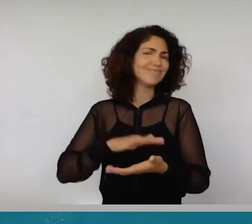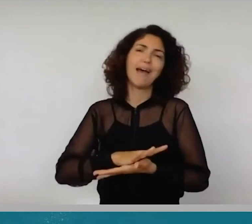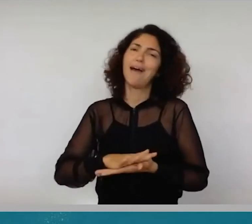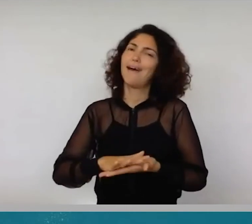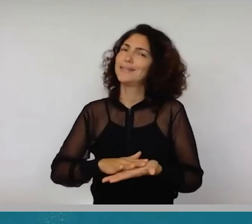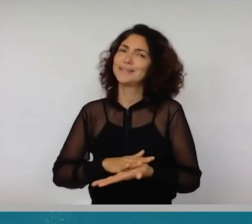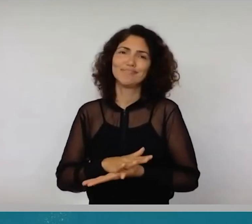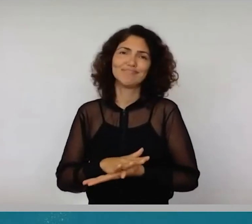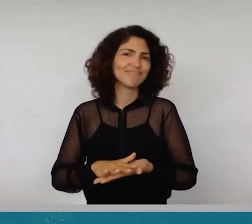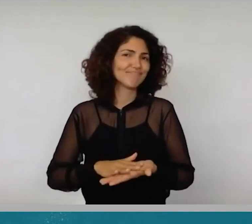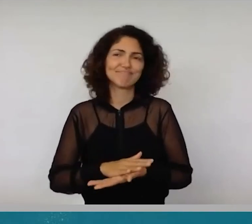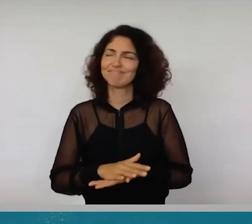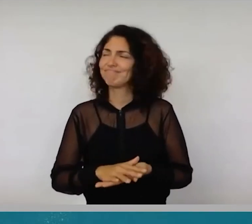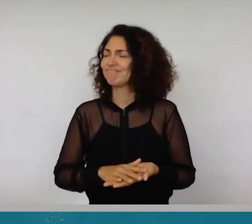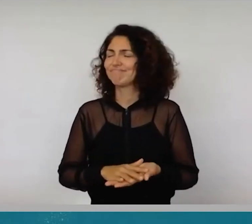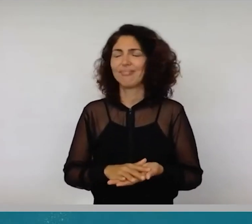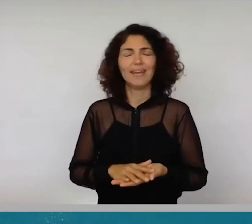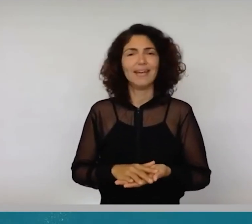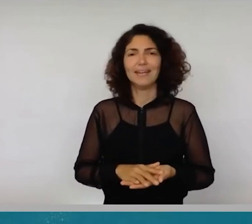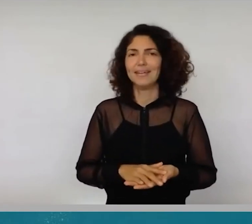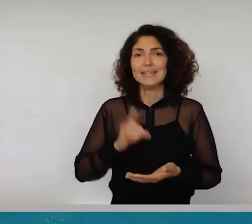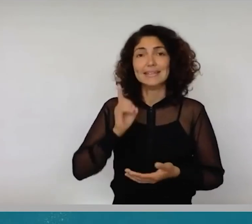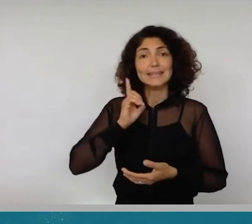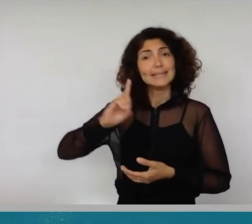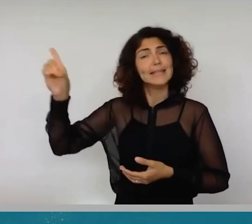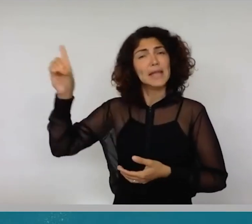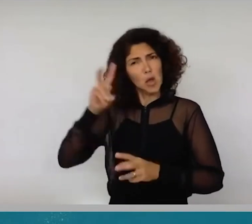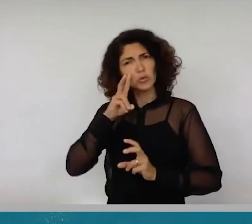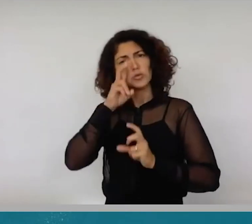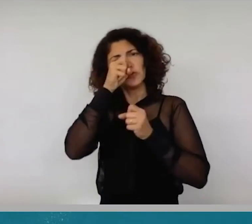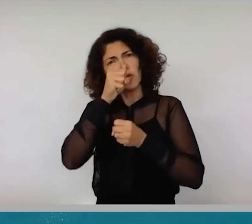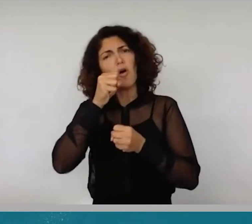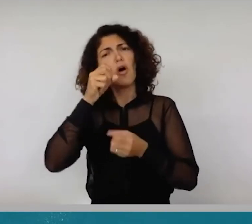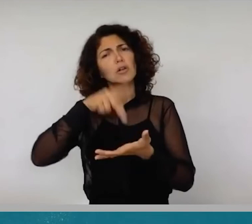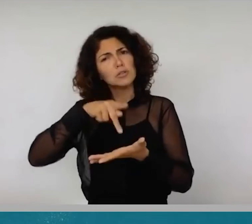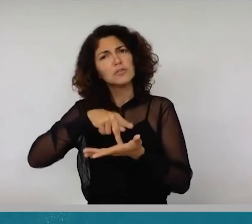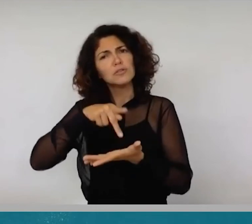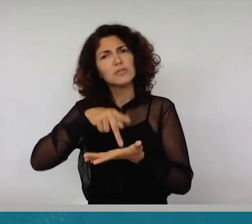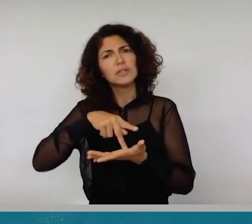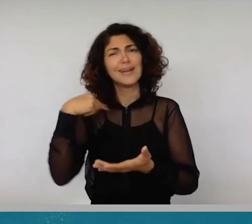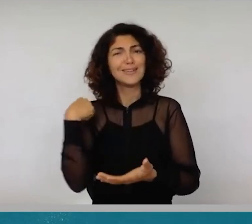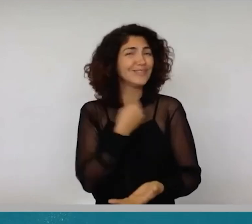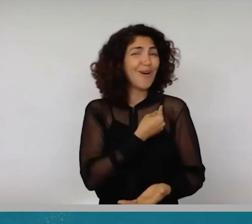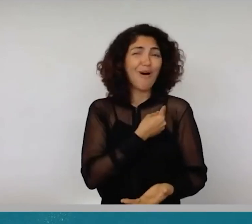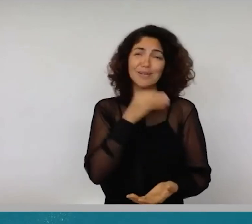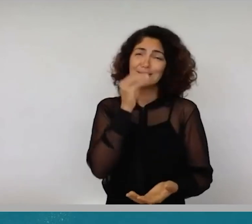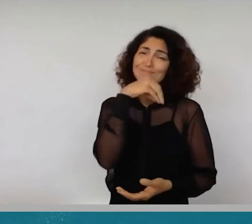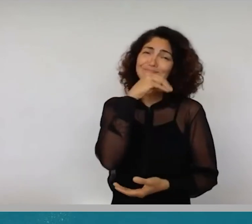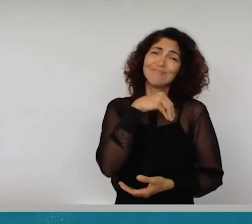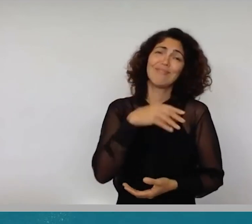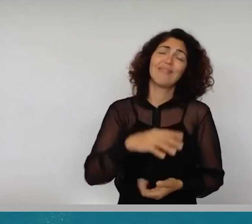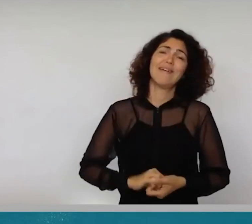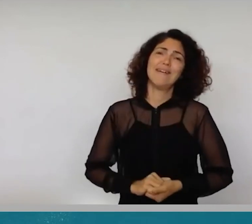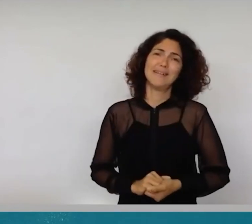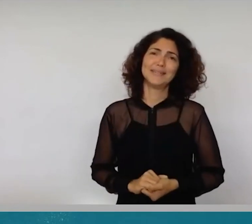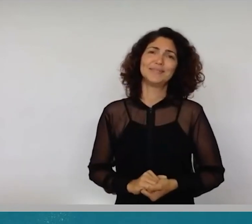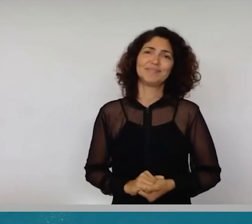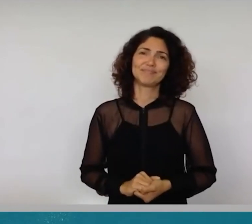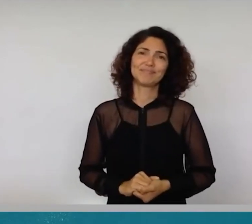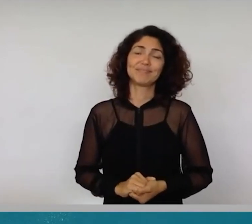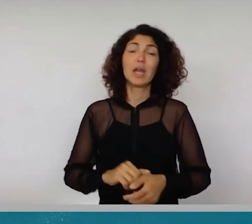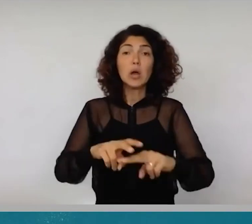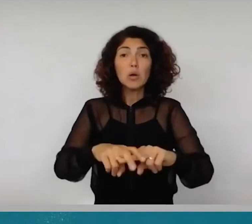Deus, como que se nós soubéssemos alguma coisa. Então ó Senhor Jesus, por isso aqui, Pai nosso que está